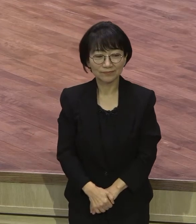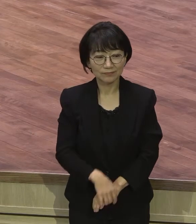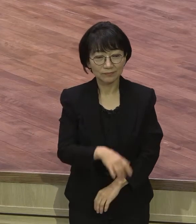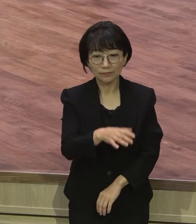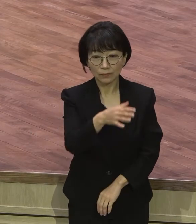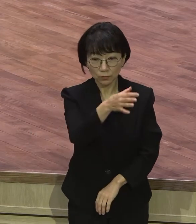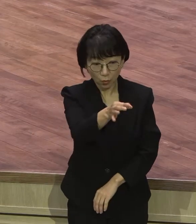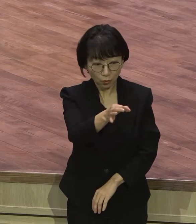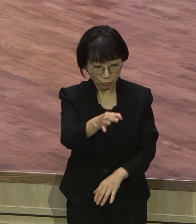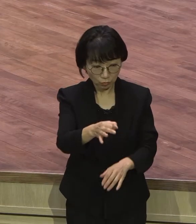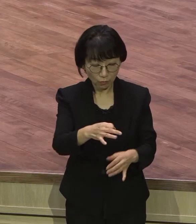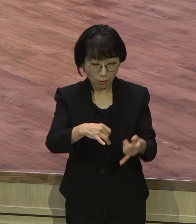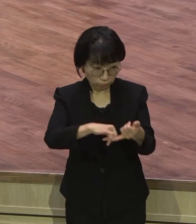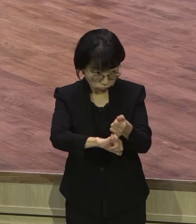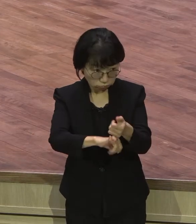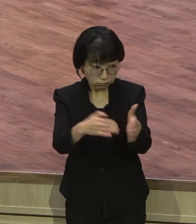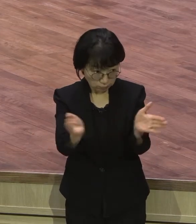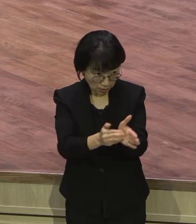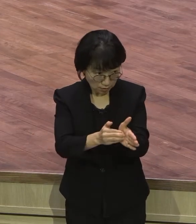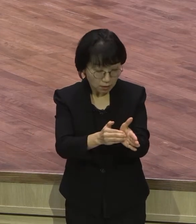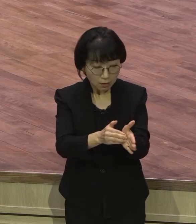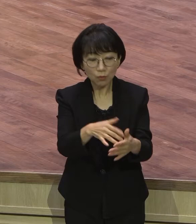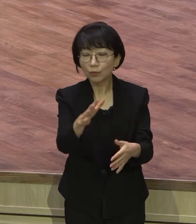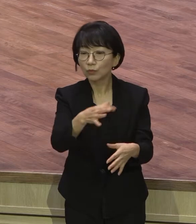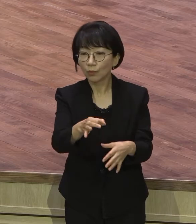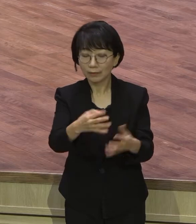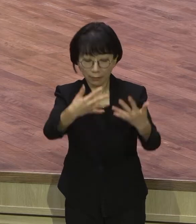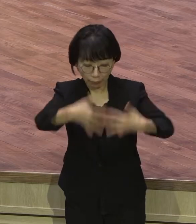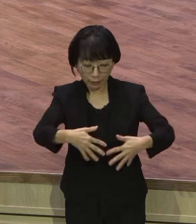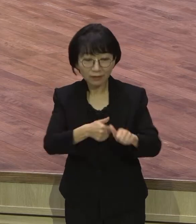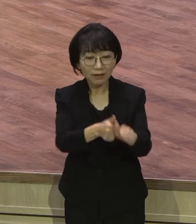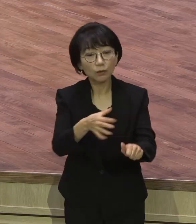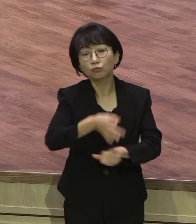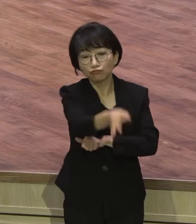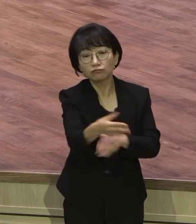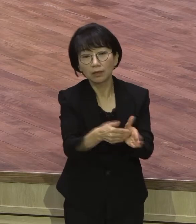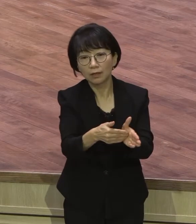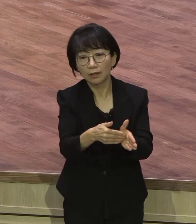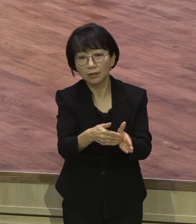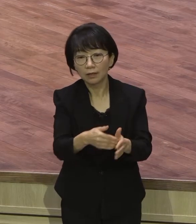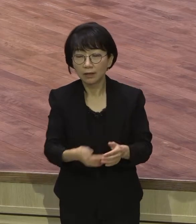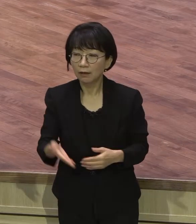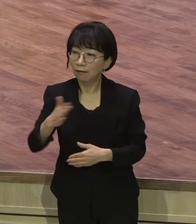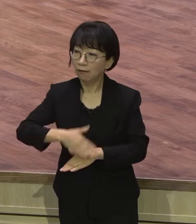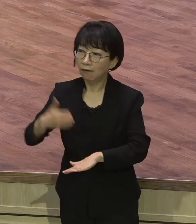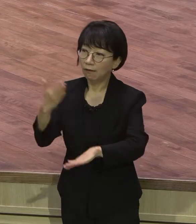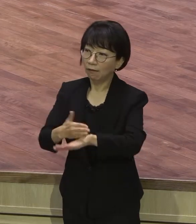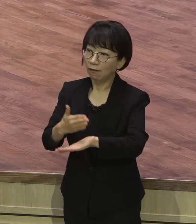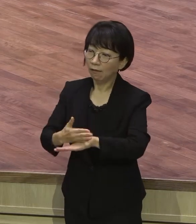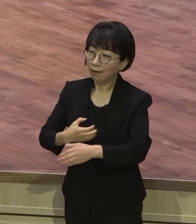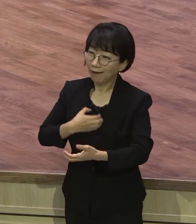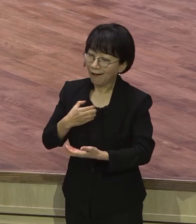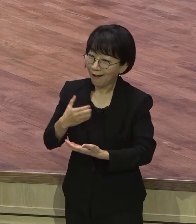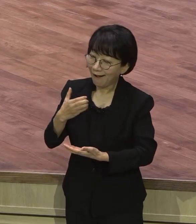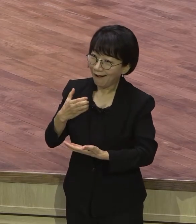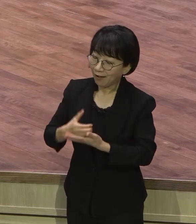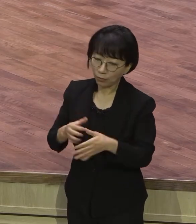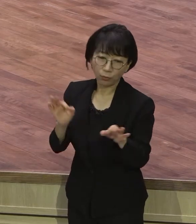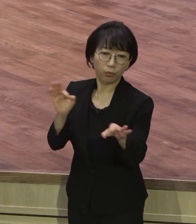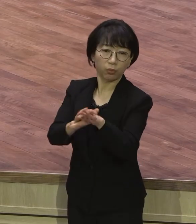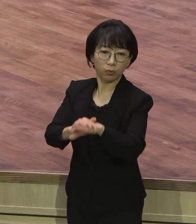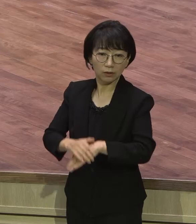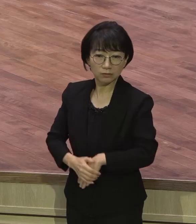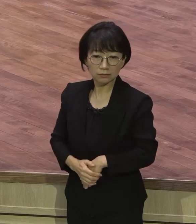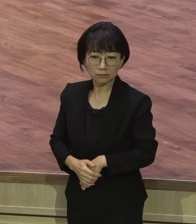약속대로 삭슬 준 것뿐이에요. 그런데 지금 주인이 베푼 은혜에 대한 감격은 전혀 없습니다.